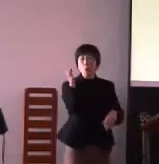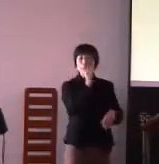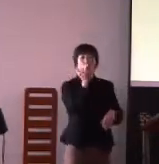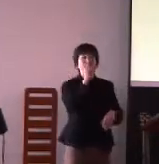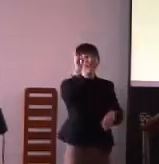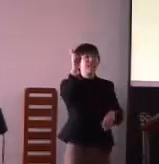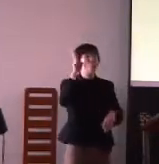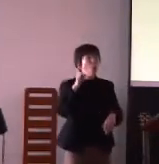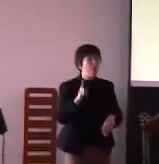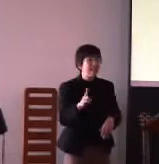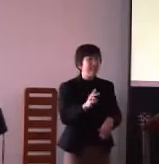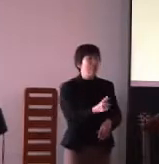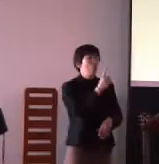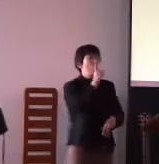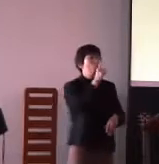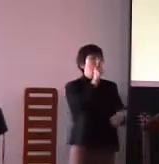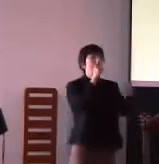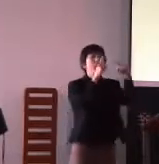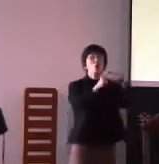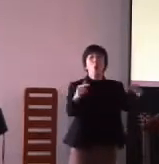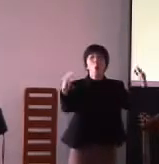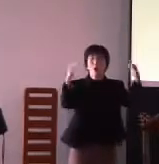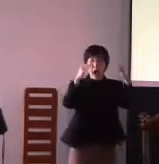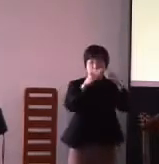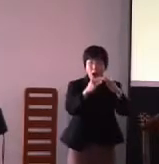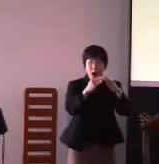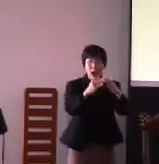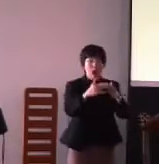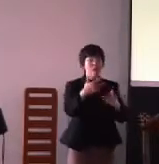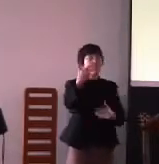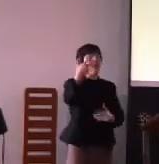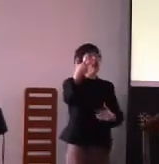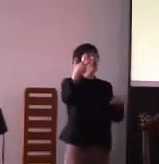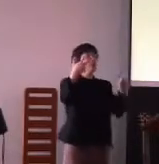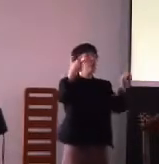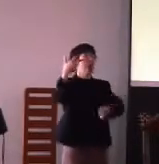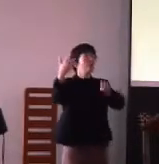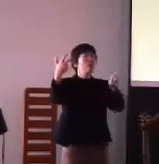先日も紹介しましたけれども、徳島の教会では